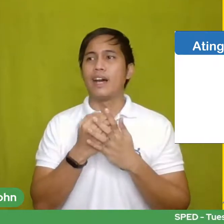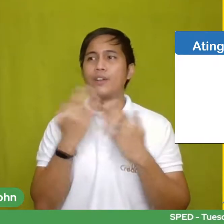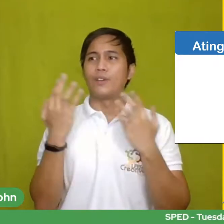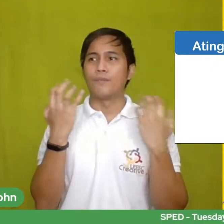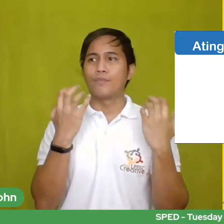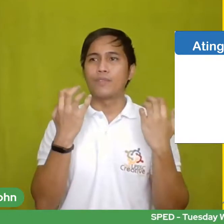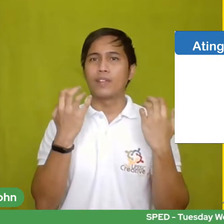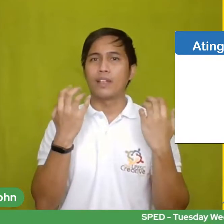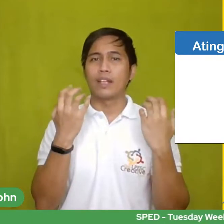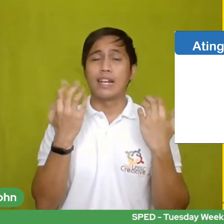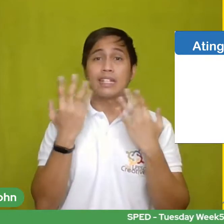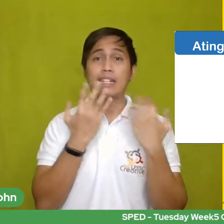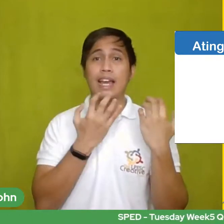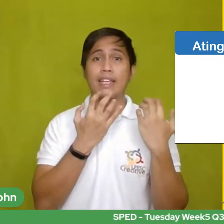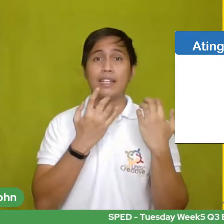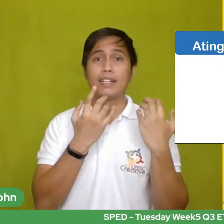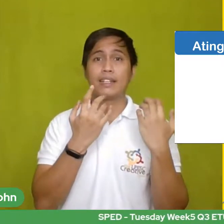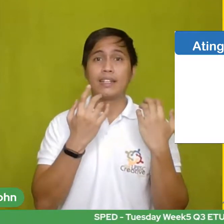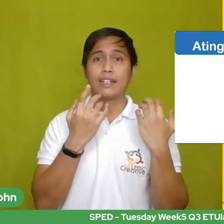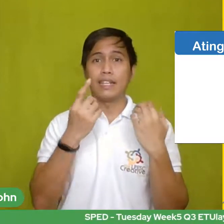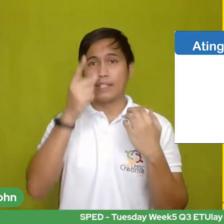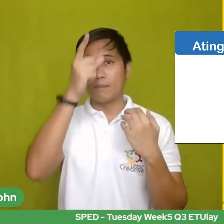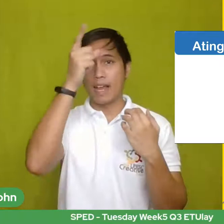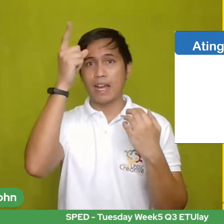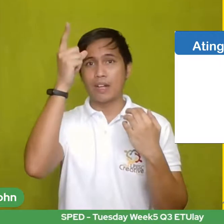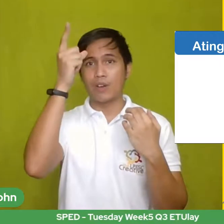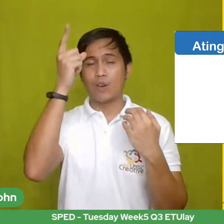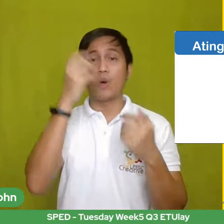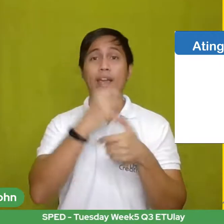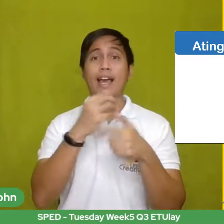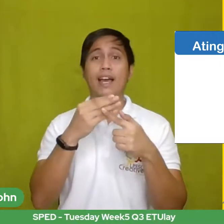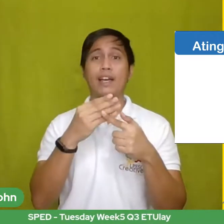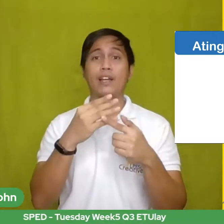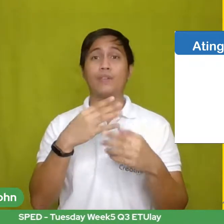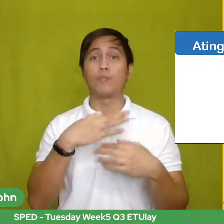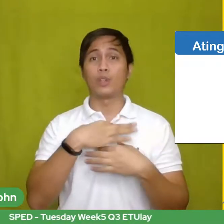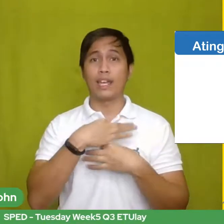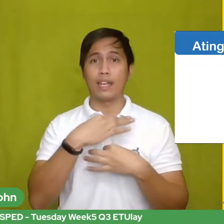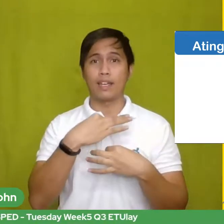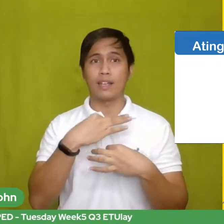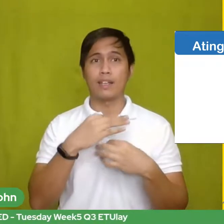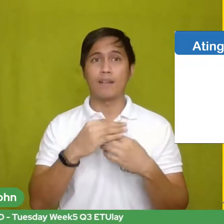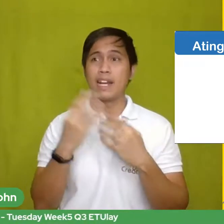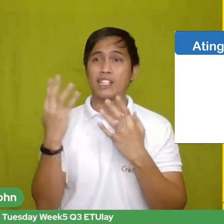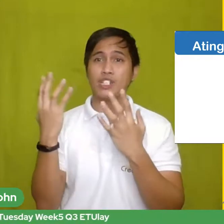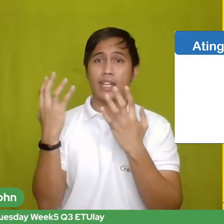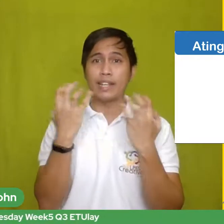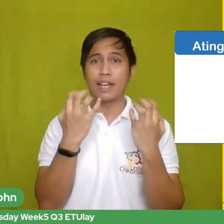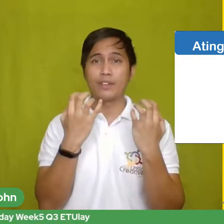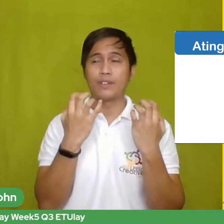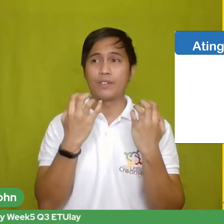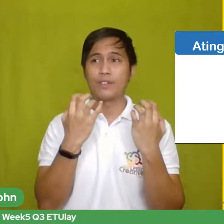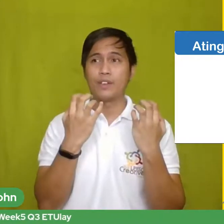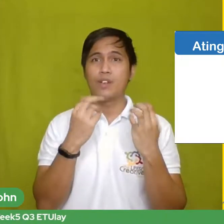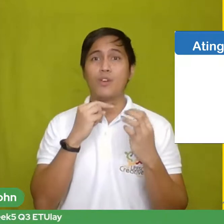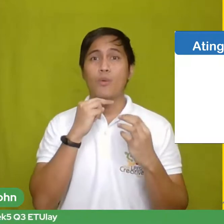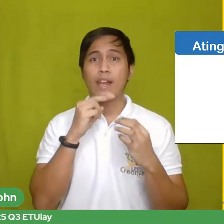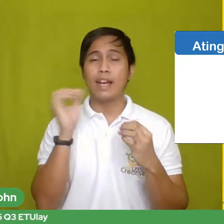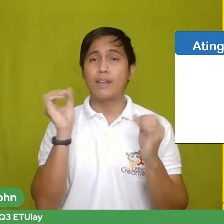ano, kadalasan ay itim lang o kaya puti pa nag-shade tayo. Walang